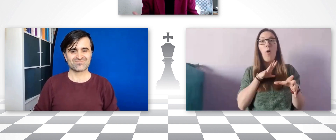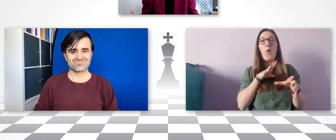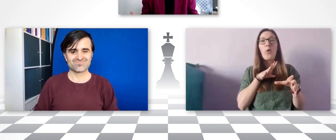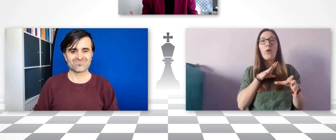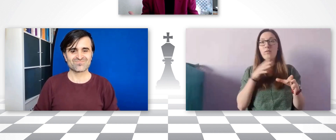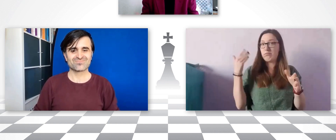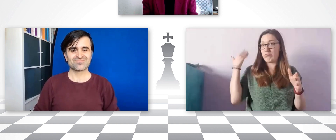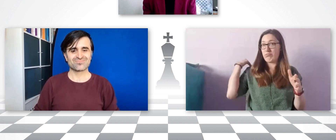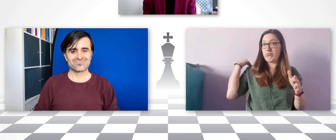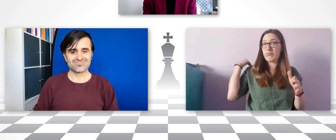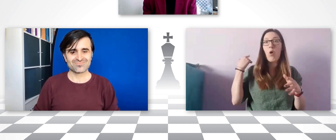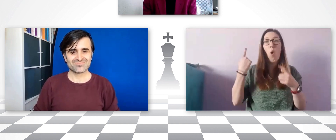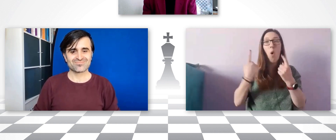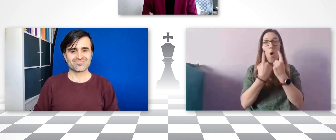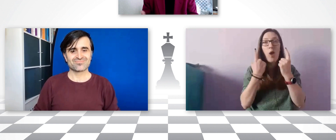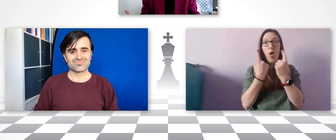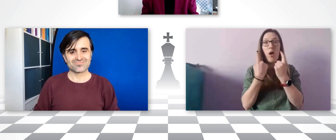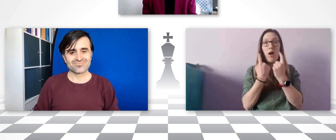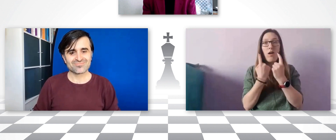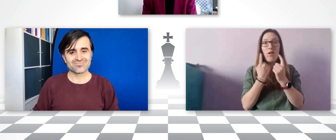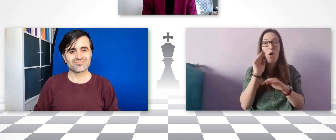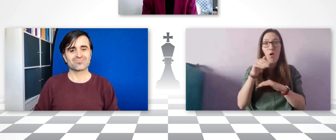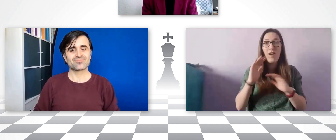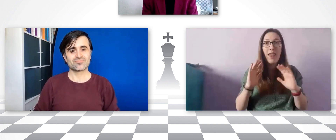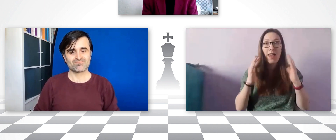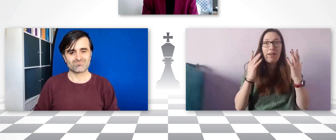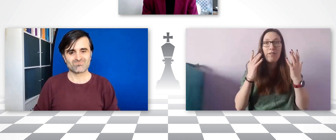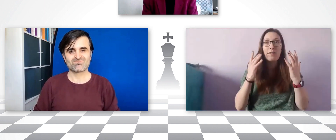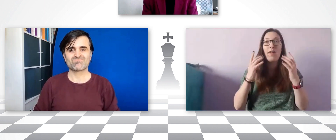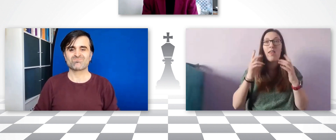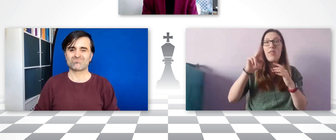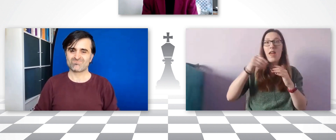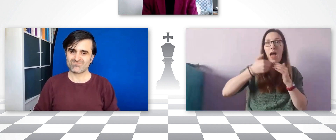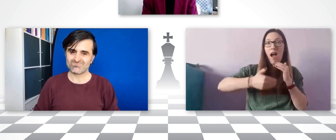is overleefd. En door alle perikelen daarna.